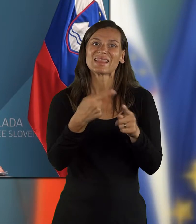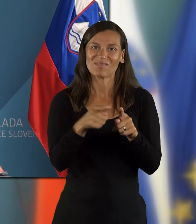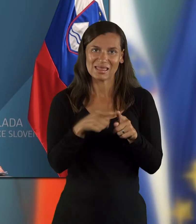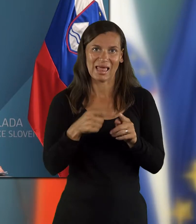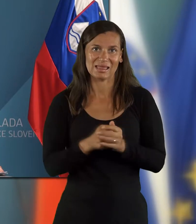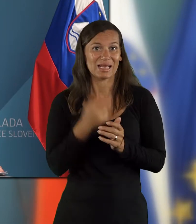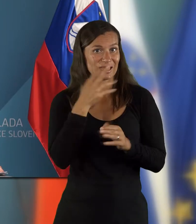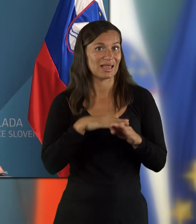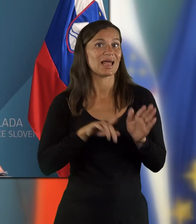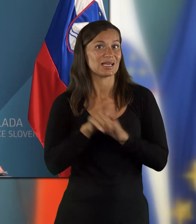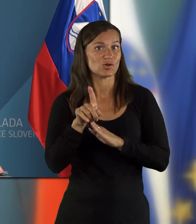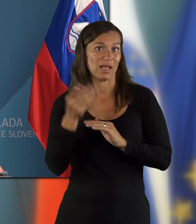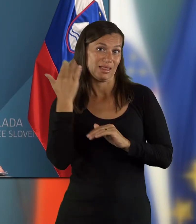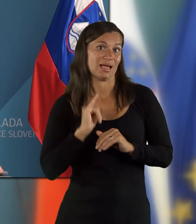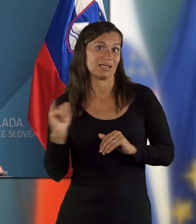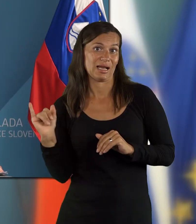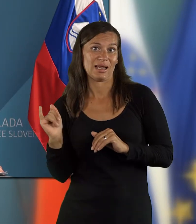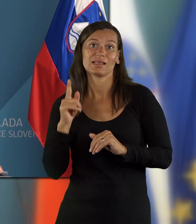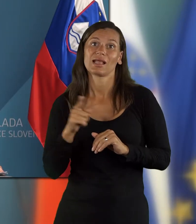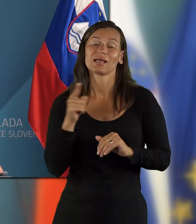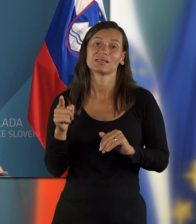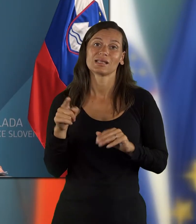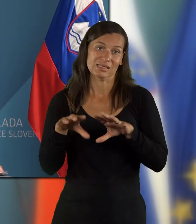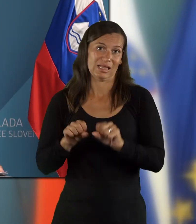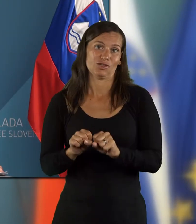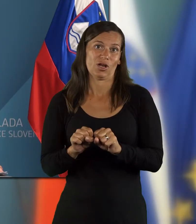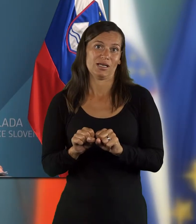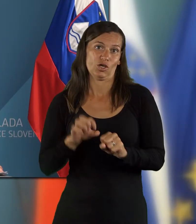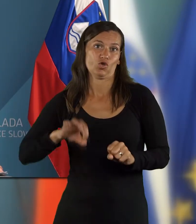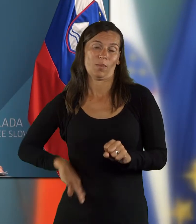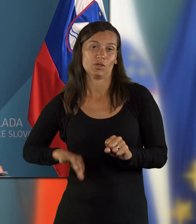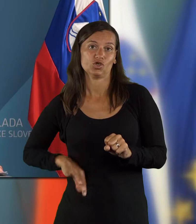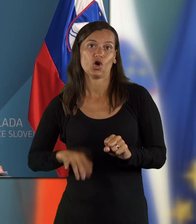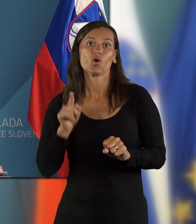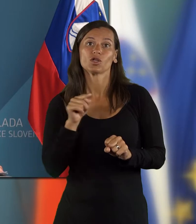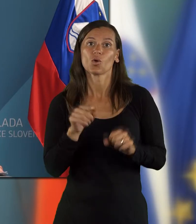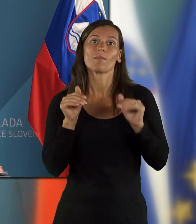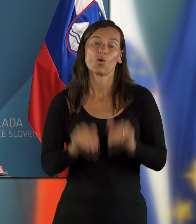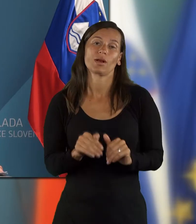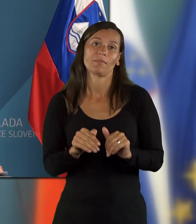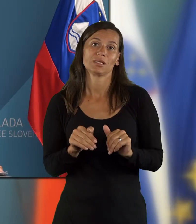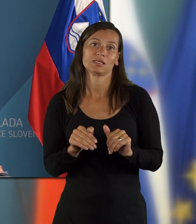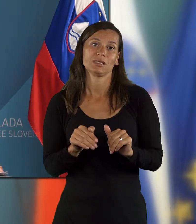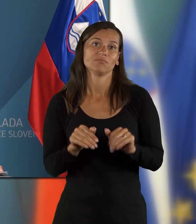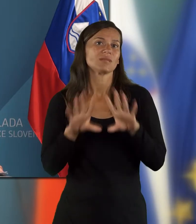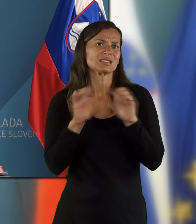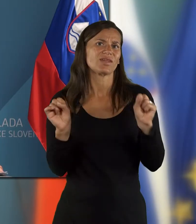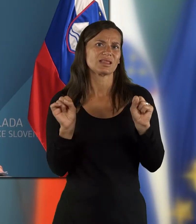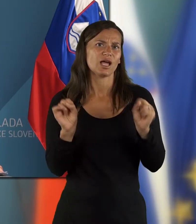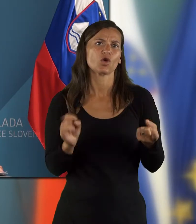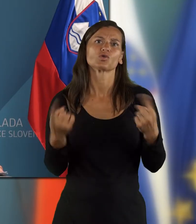izplačilo dividend glede na rezultat lanskega leta in pa zadržanih dobičkov in to mora